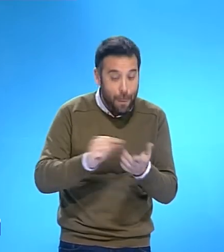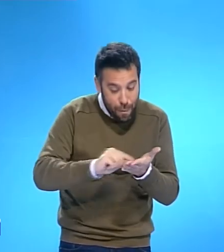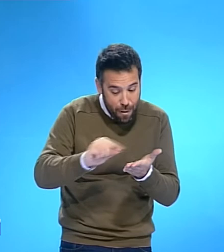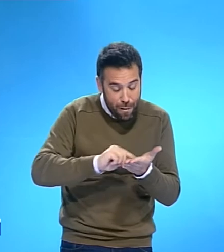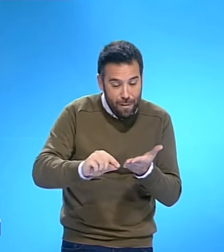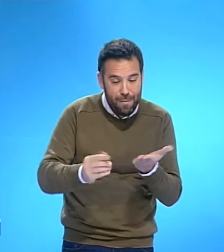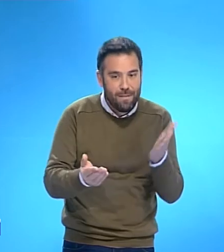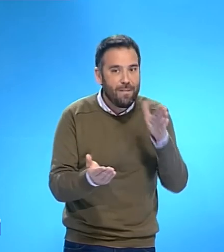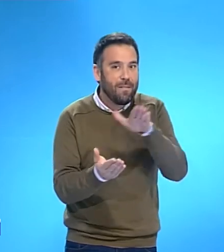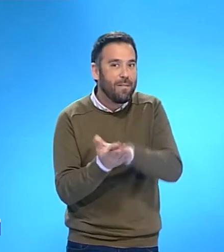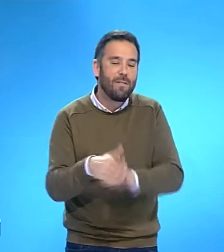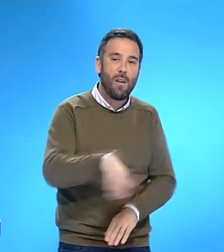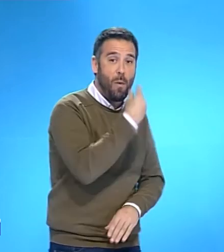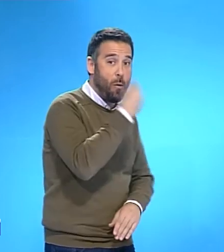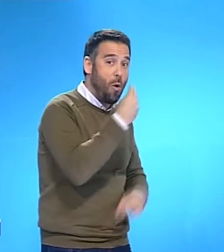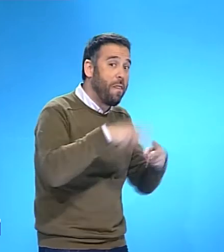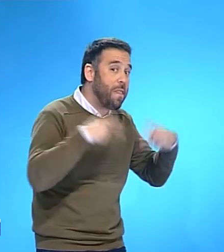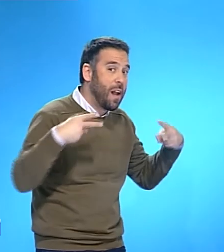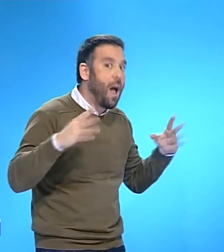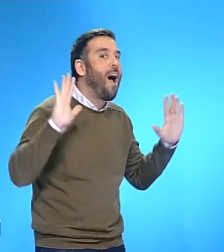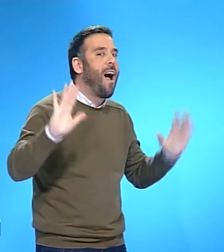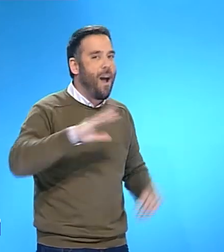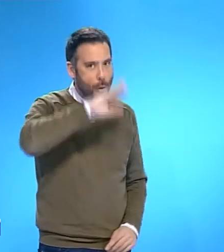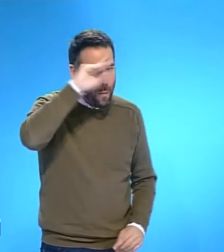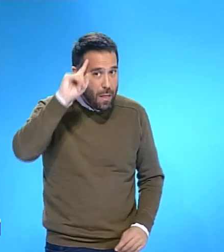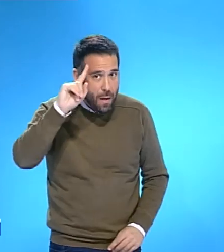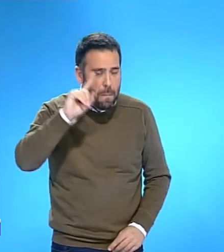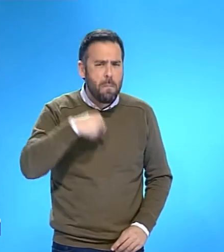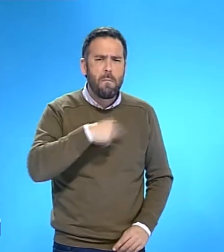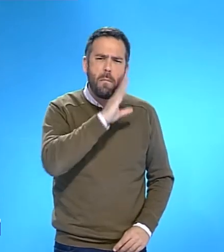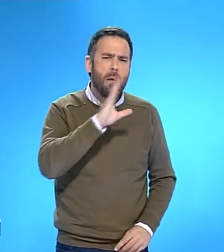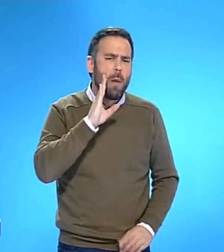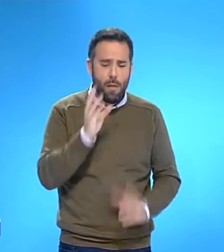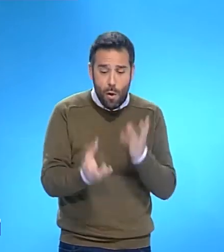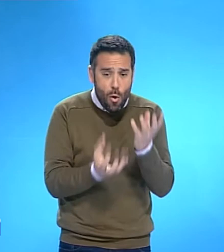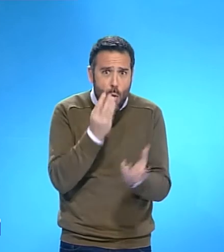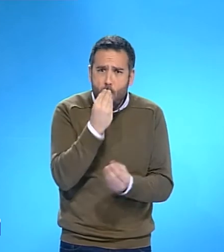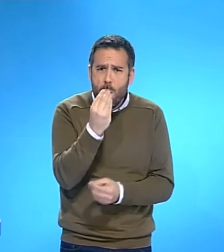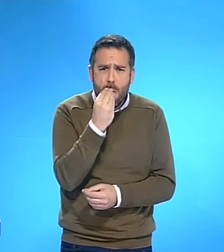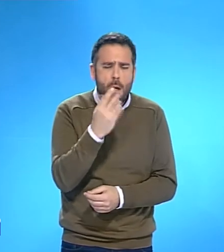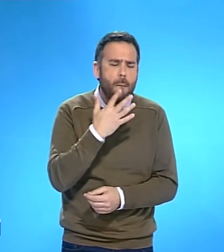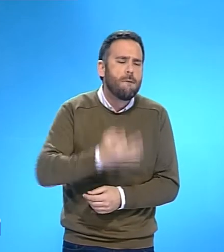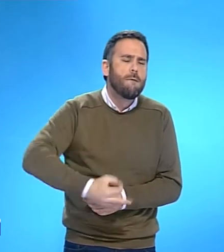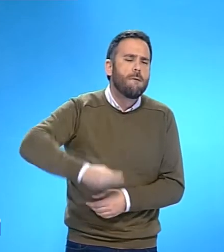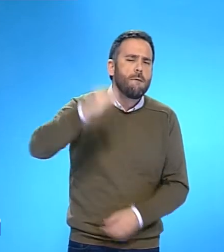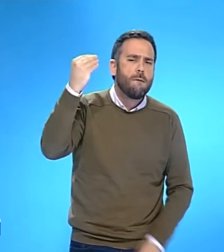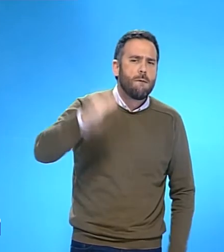que dejó de escribir en su diario y se fue a cenar. Ah, también se me ha olvidado. Mi madre hace unas